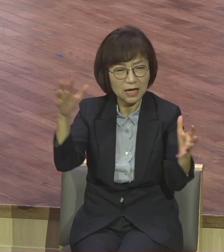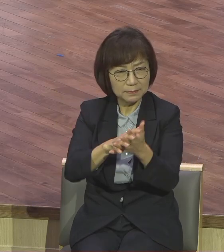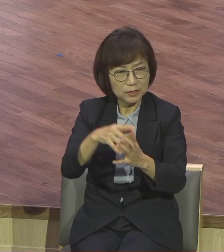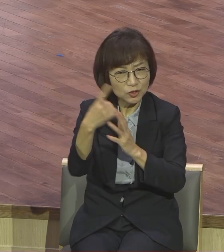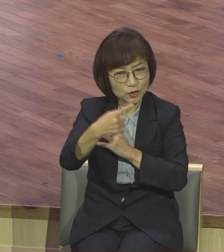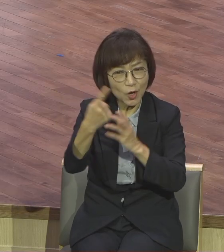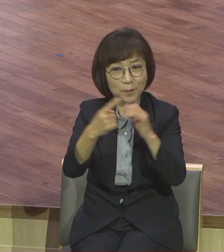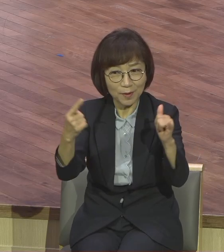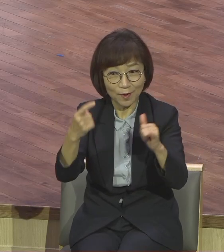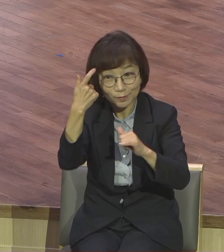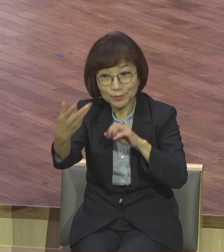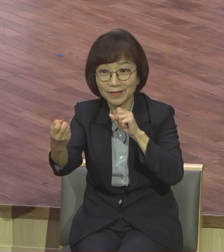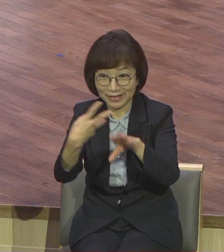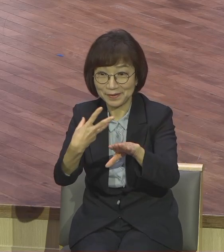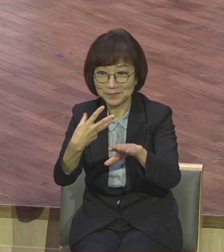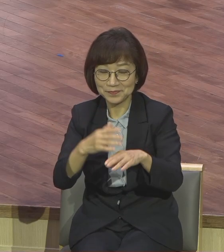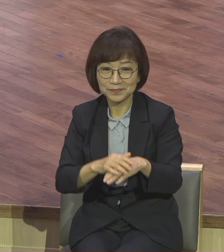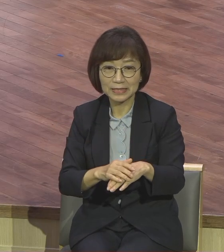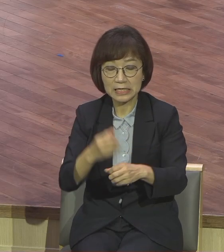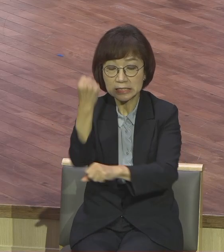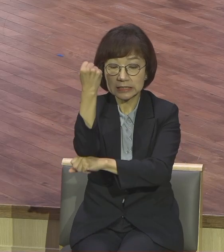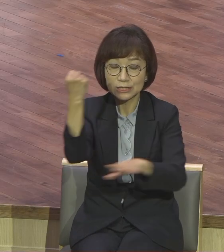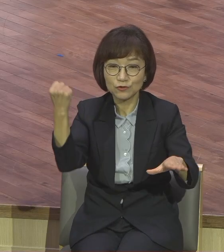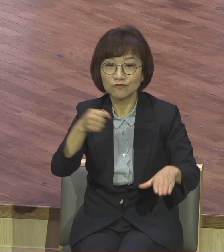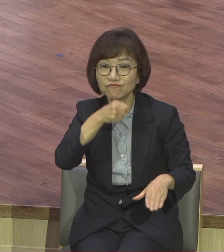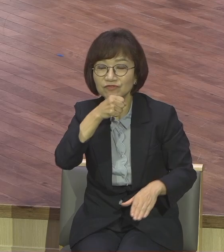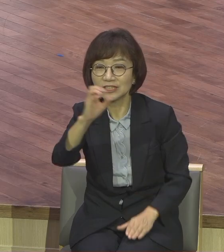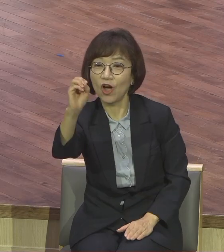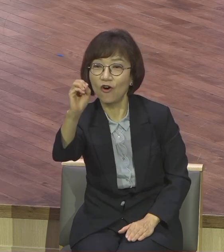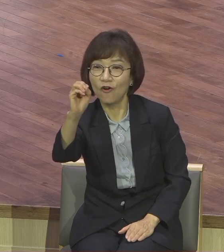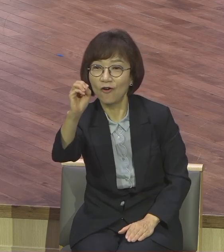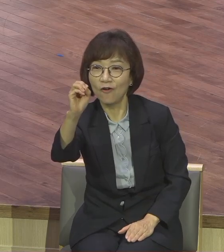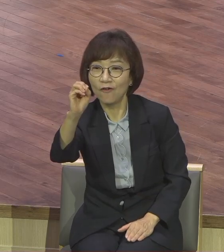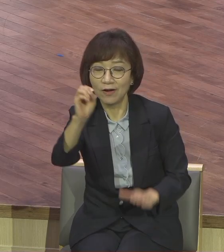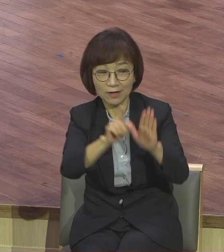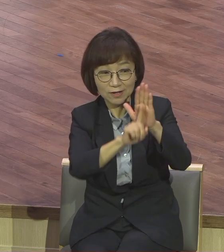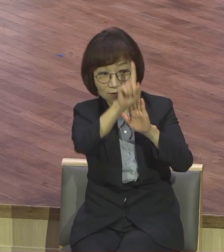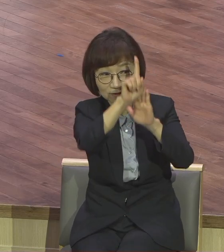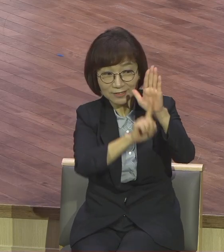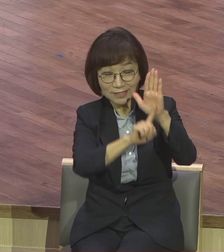했습니다. 영도를 기준으로 해서